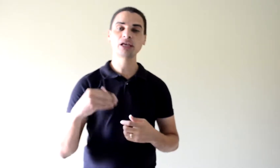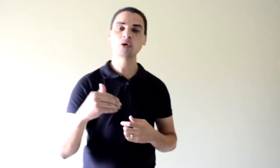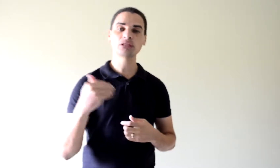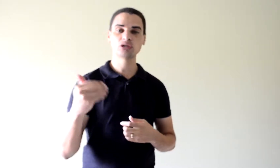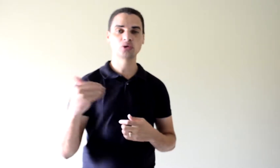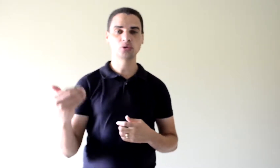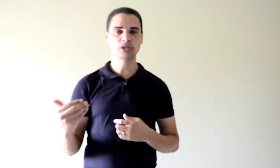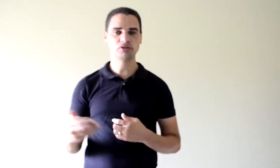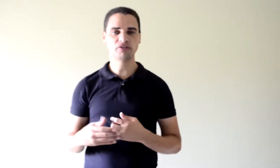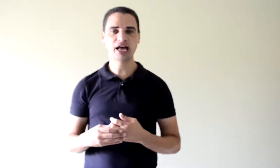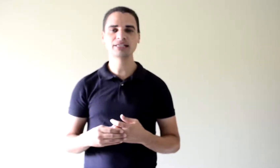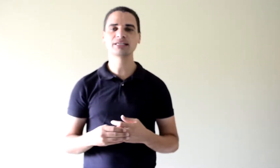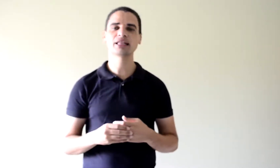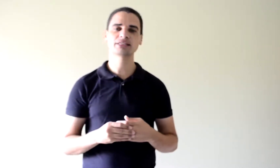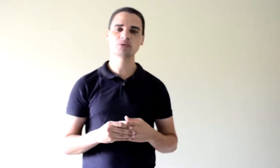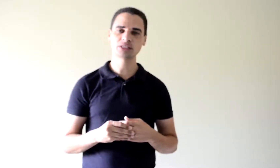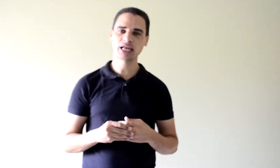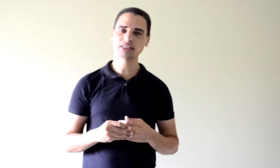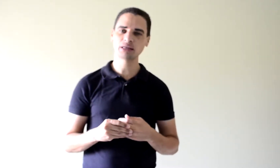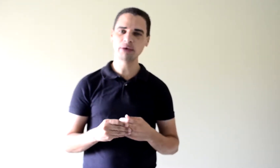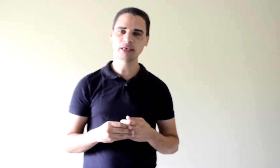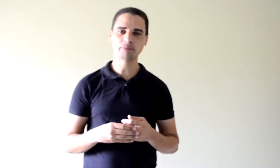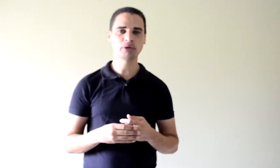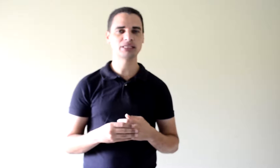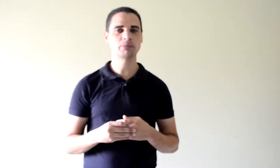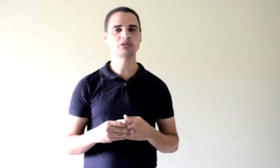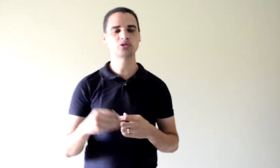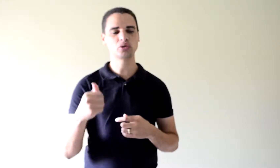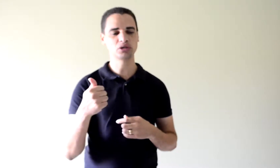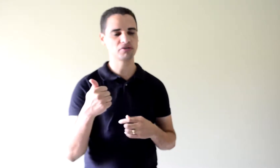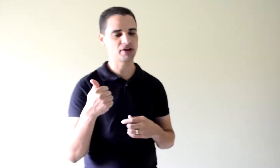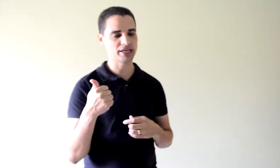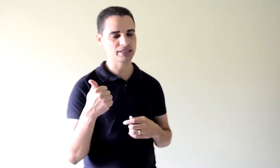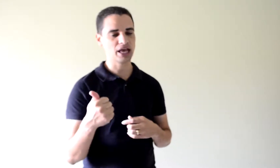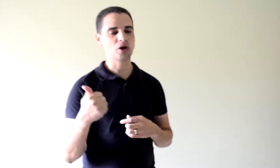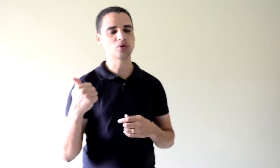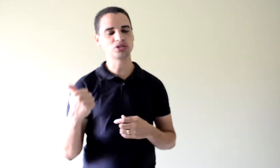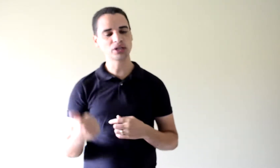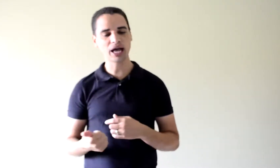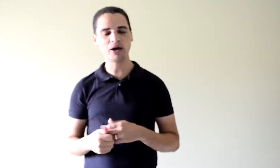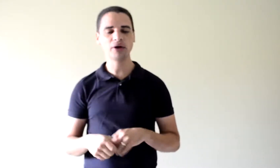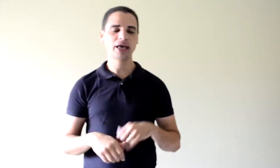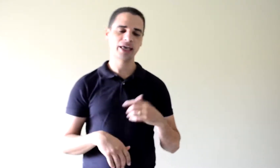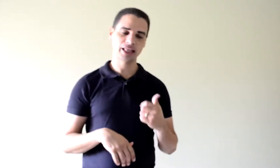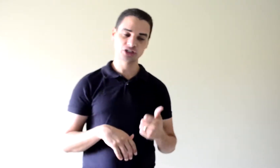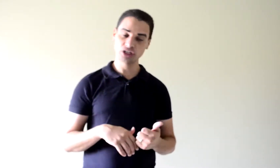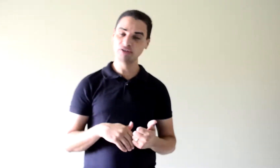outras estruturas de frase que elas são usadas também. Por exemplo, as estruturas de frase condicional, relativa,